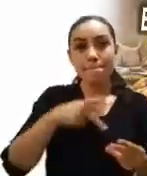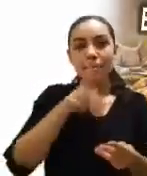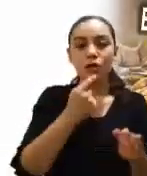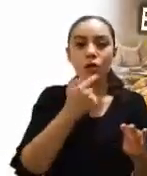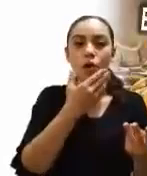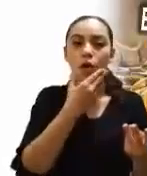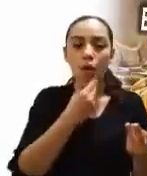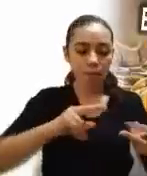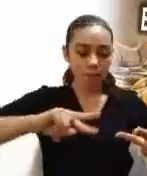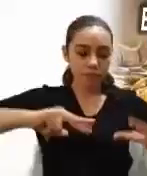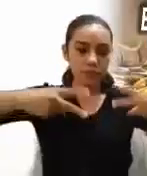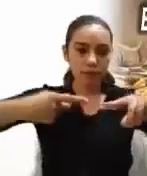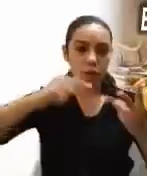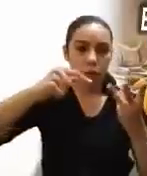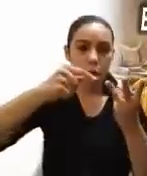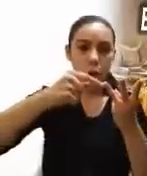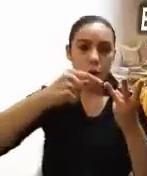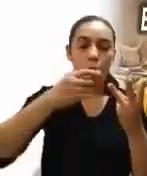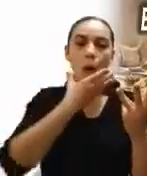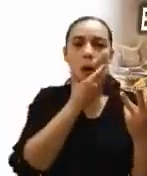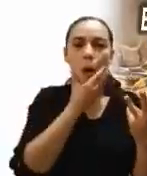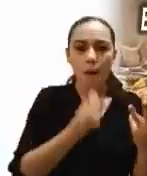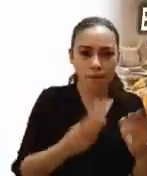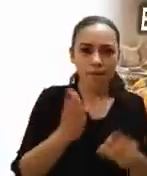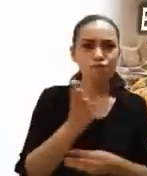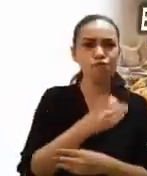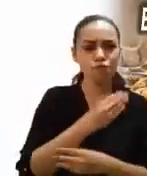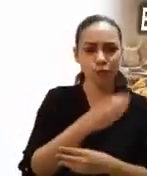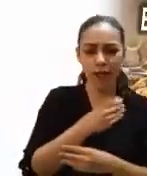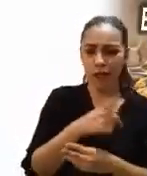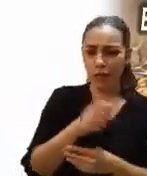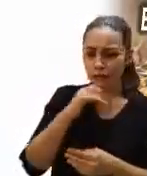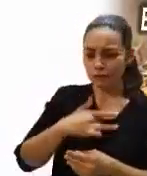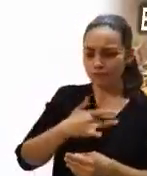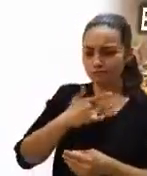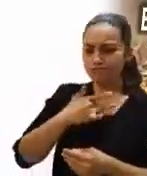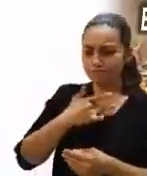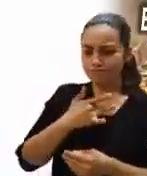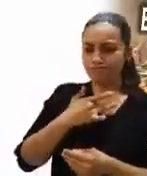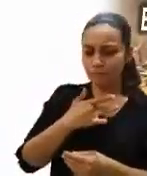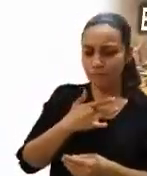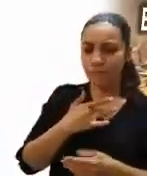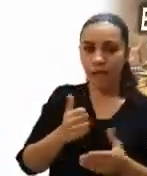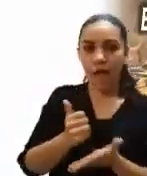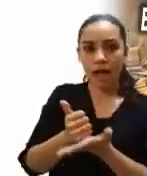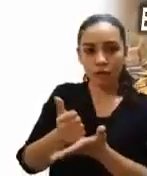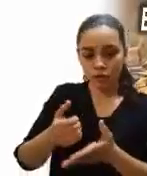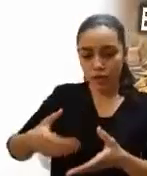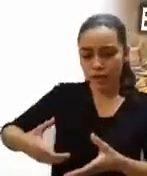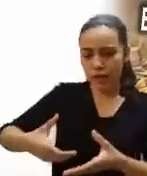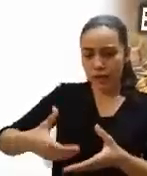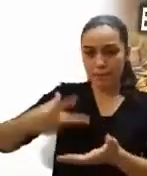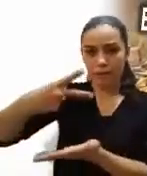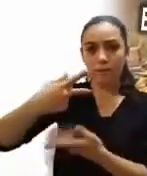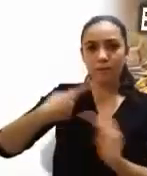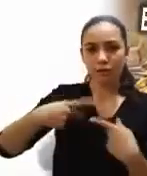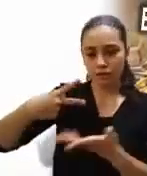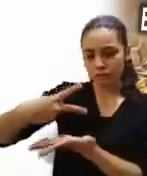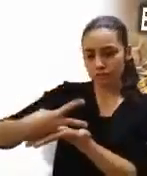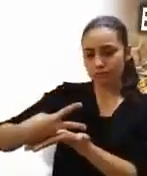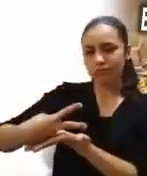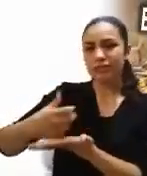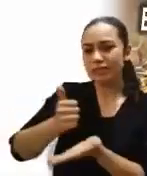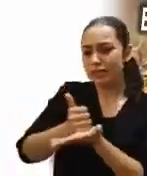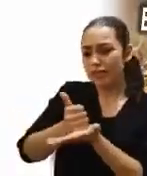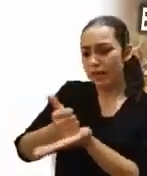las heridas, que nos levanta del camino. Y es muy válida esta reflexión y muy de acuerdo con la propuesta que hace San